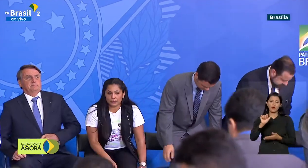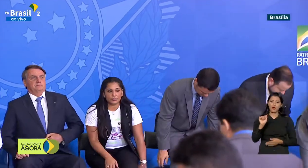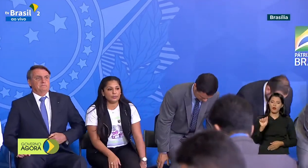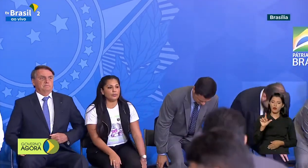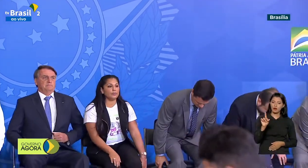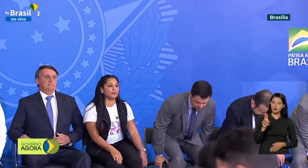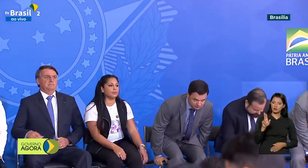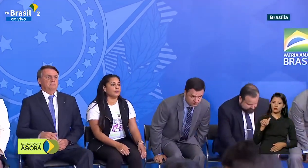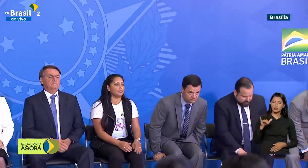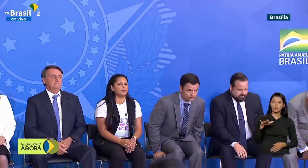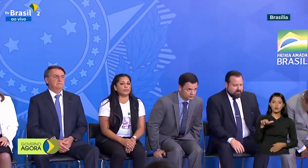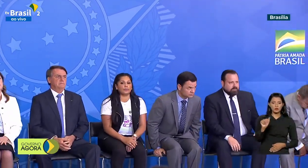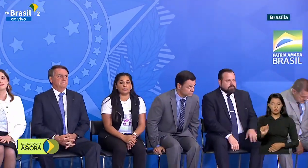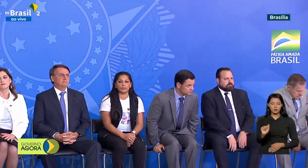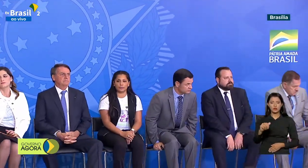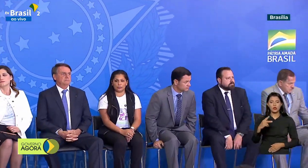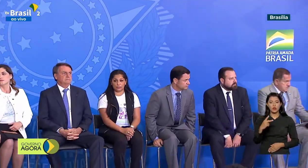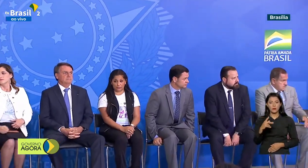Pinheiro